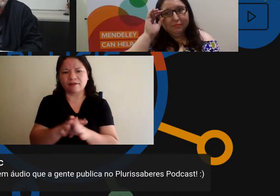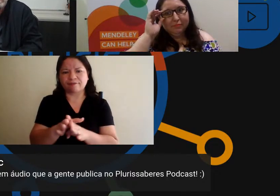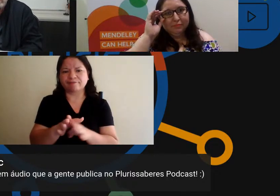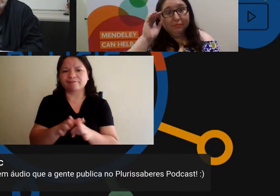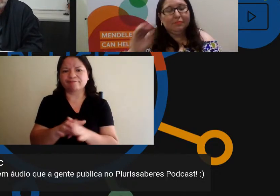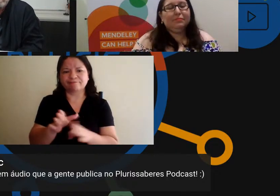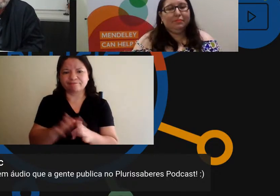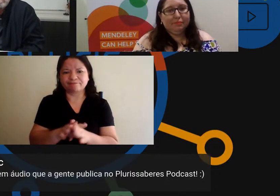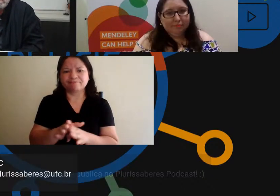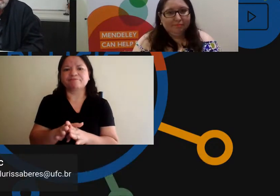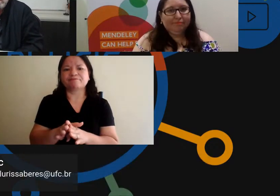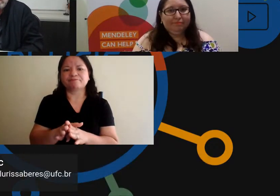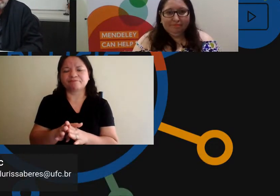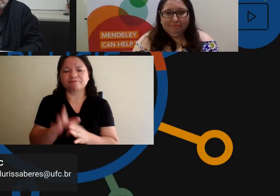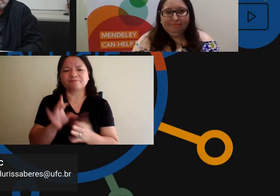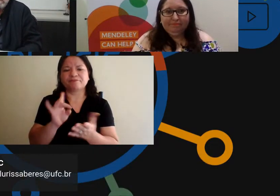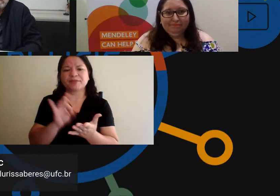poucos descascam.